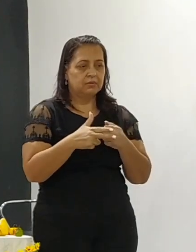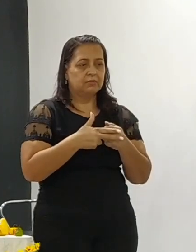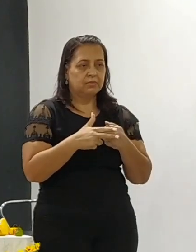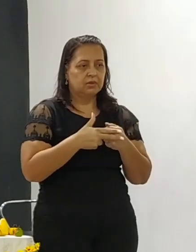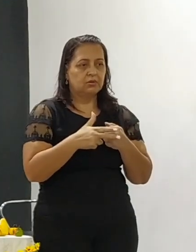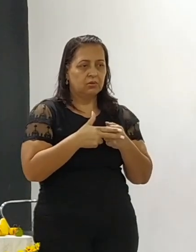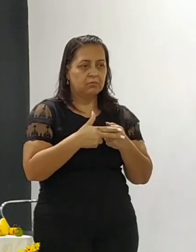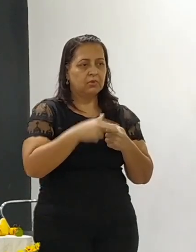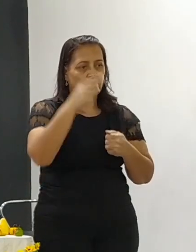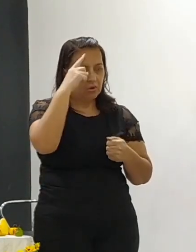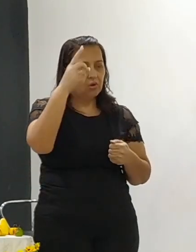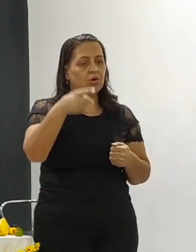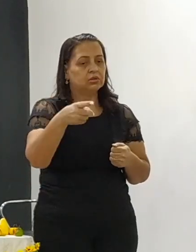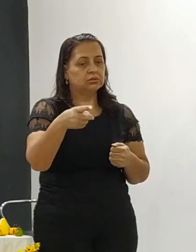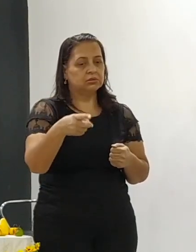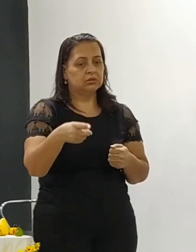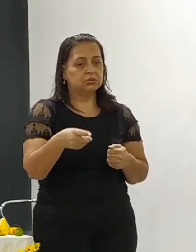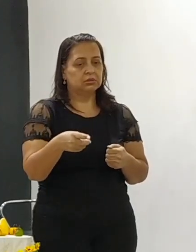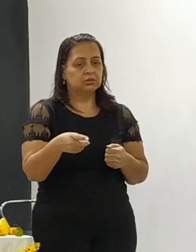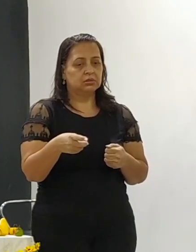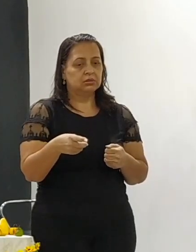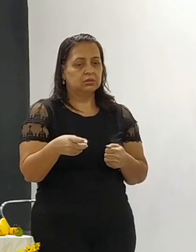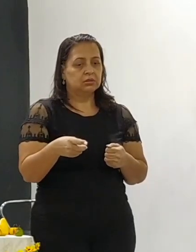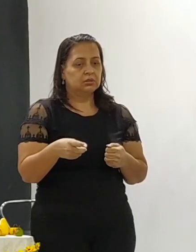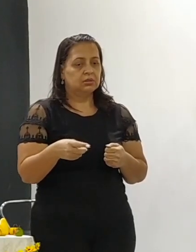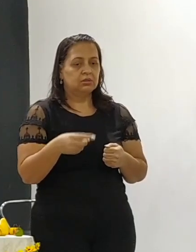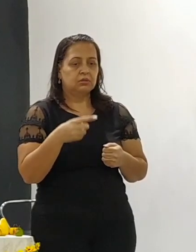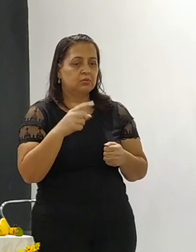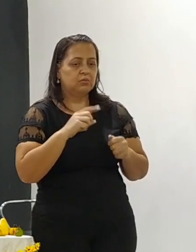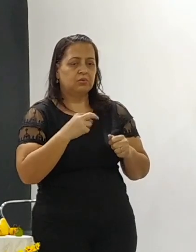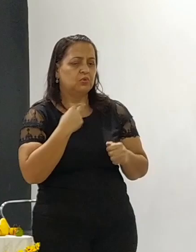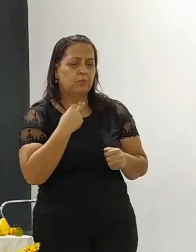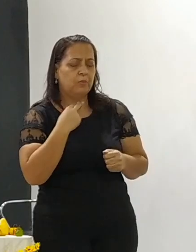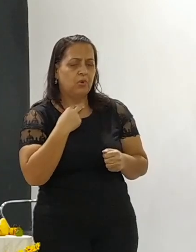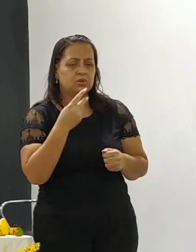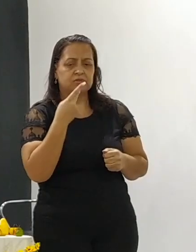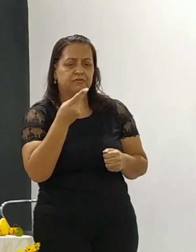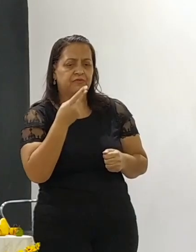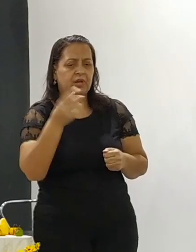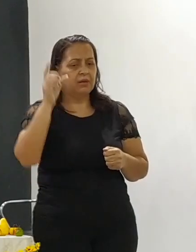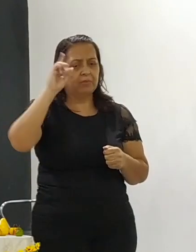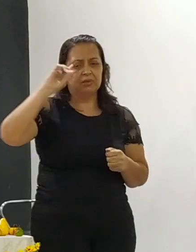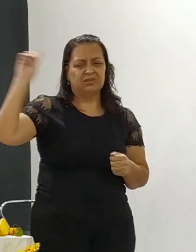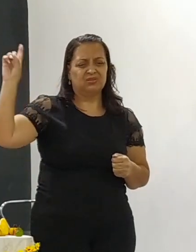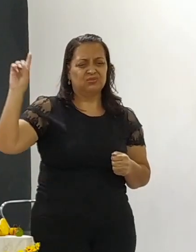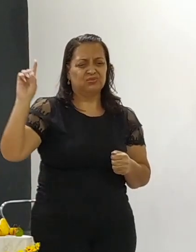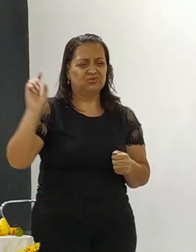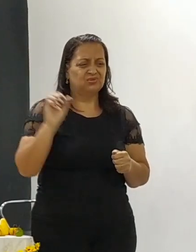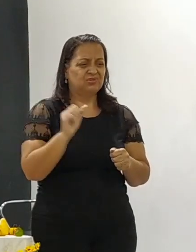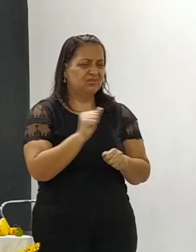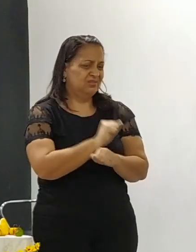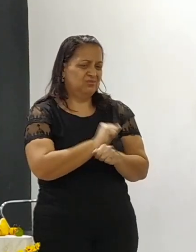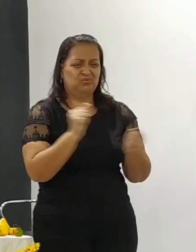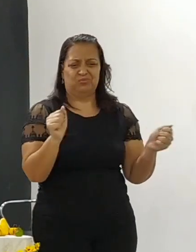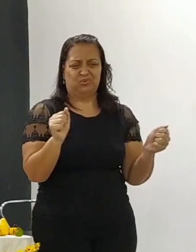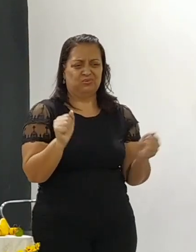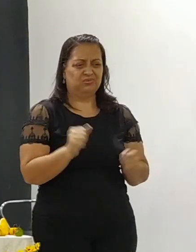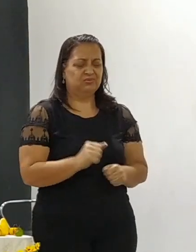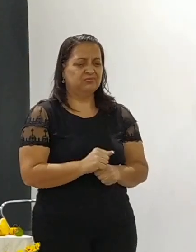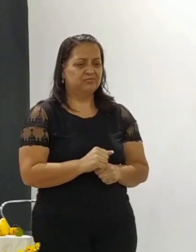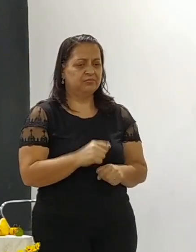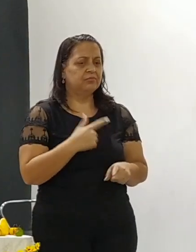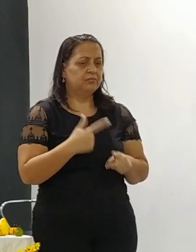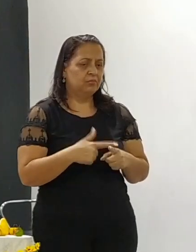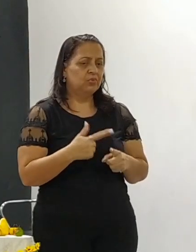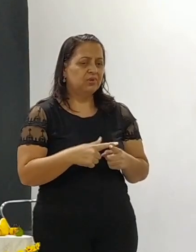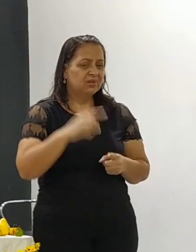é uma ordem. Não é algo que eu posso dizer para Deus, agora não estou pronto, não estou preparado, porque Deus já disse